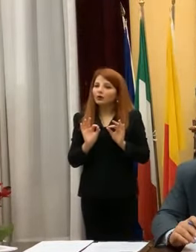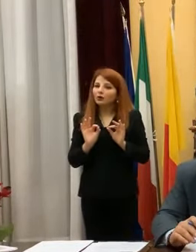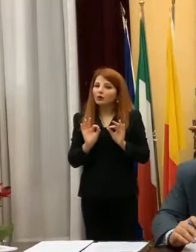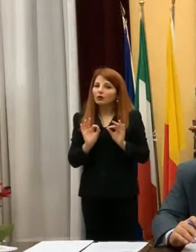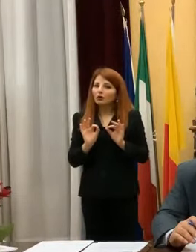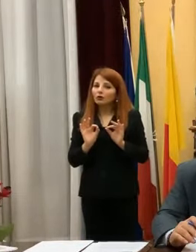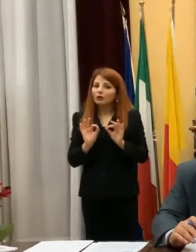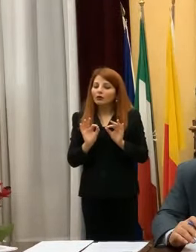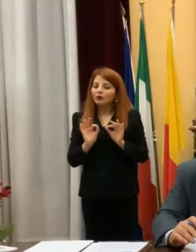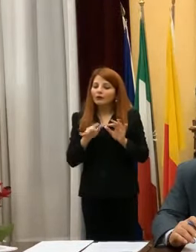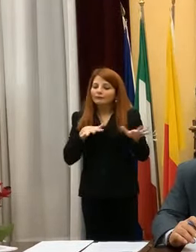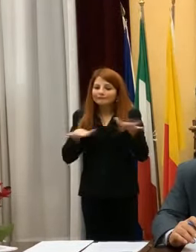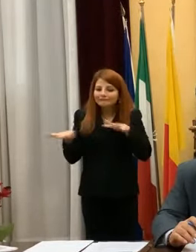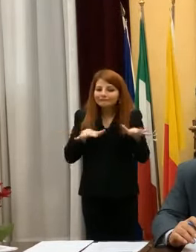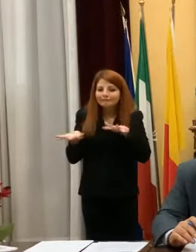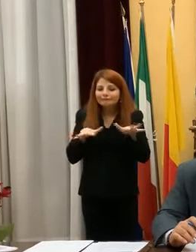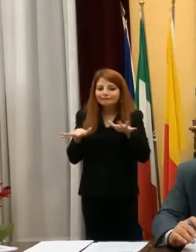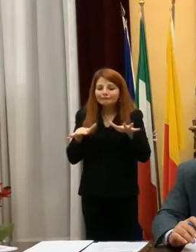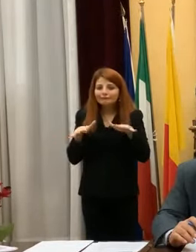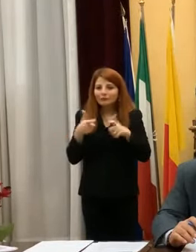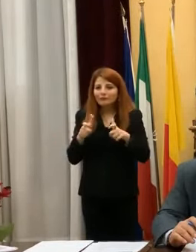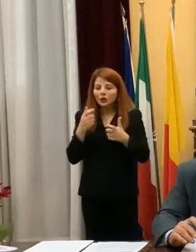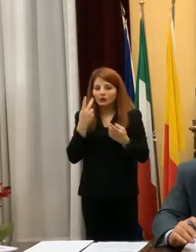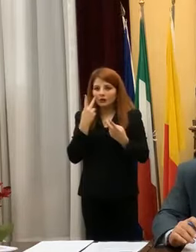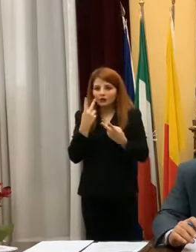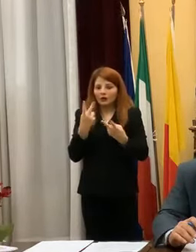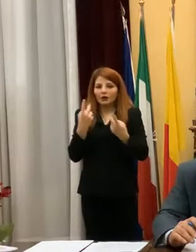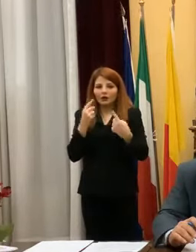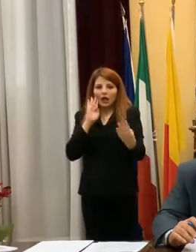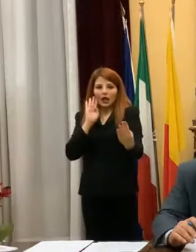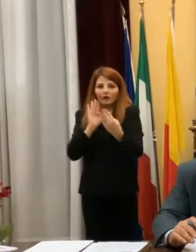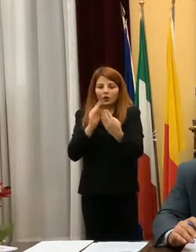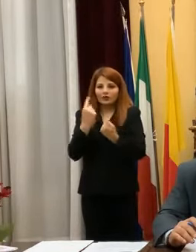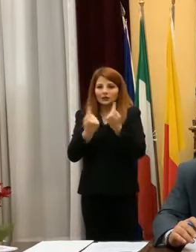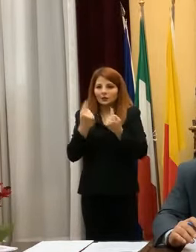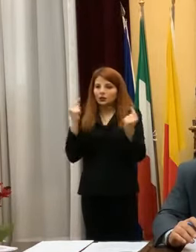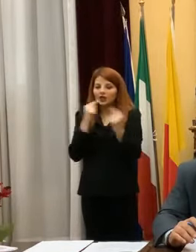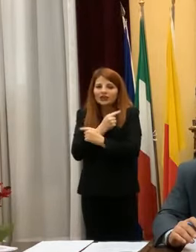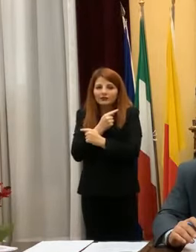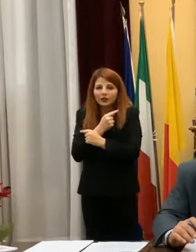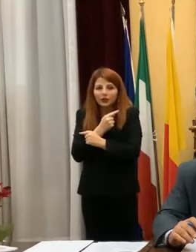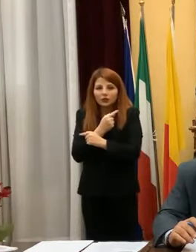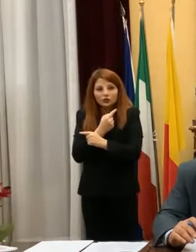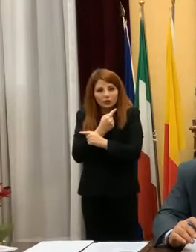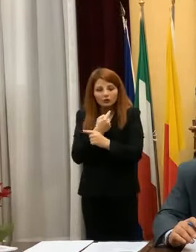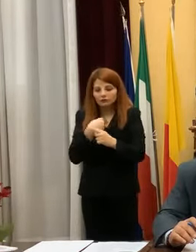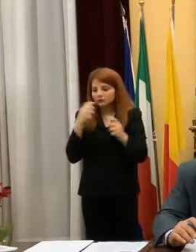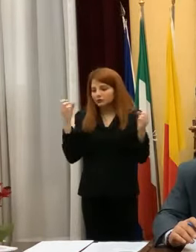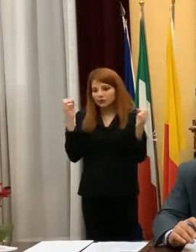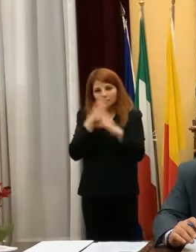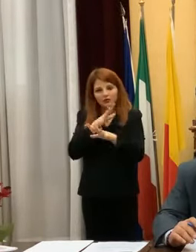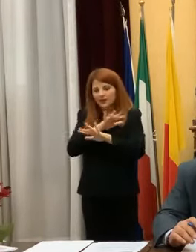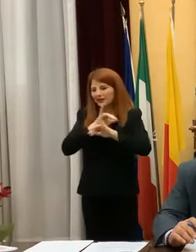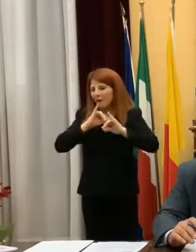a una situazione veramente difficile. Io non dimenticherò mai nella mia vita